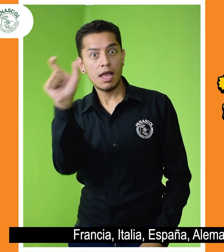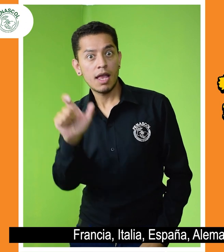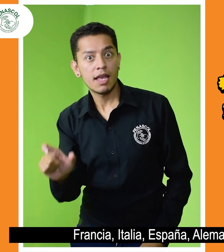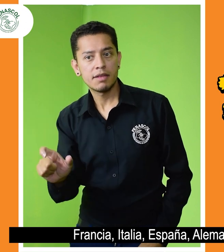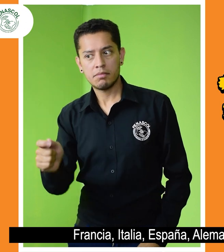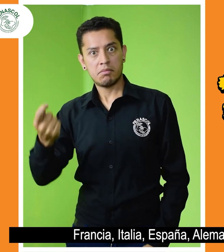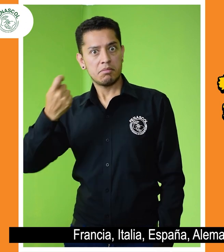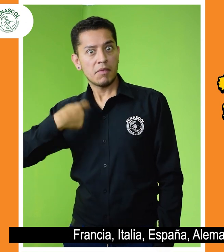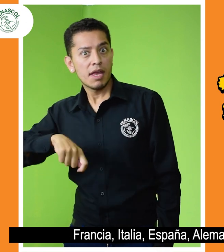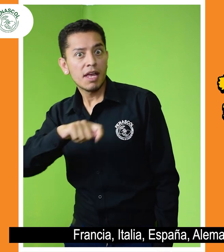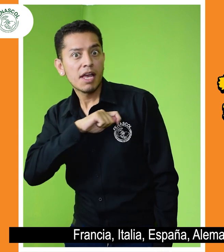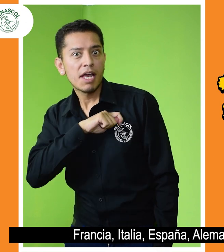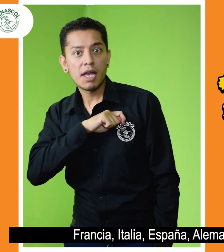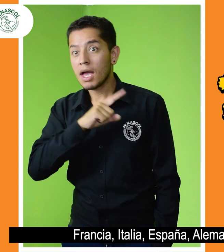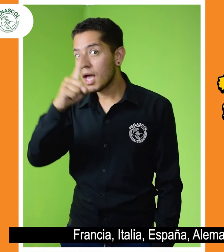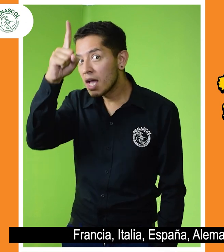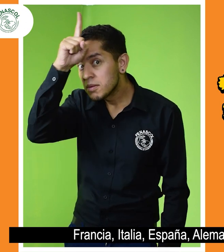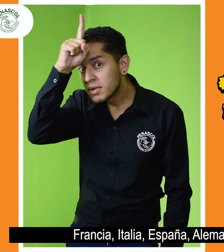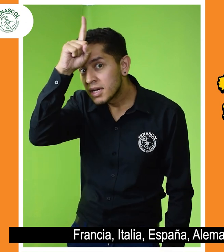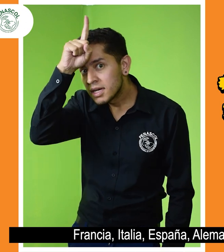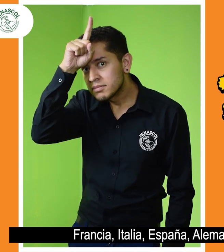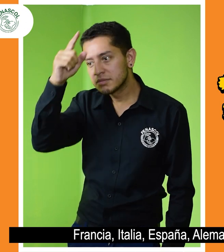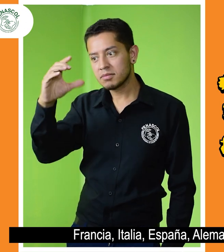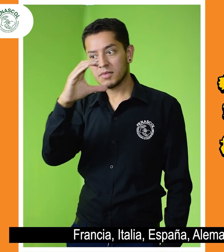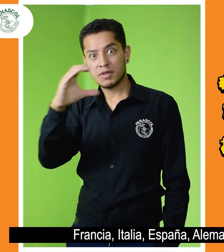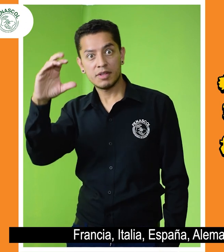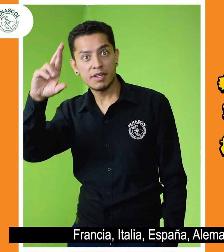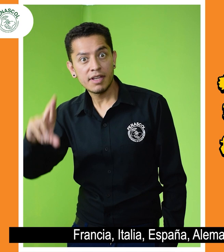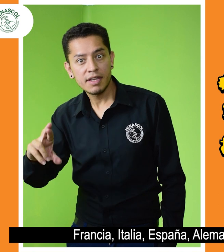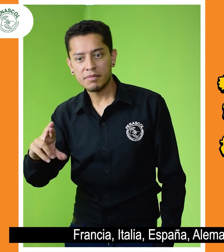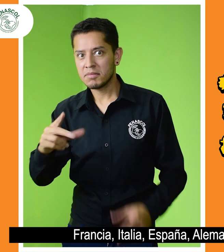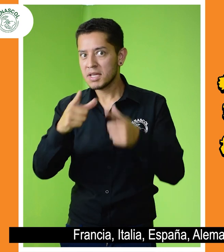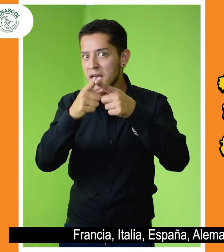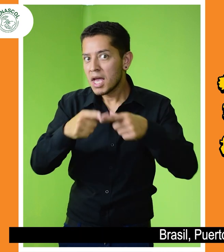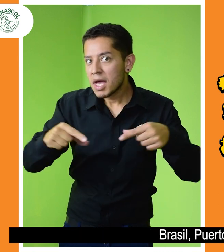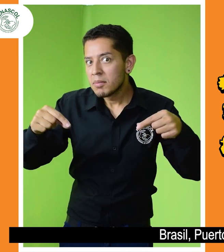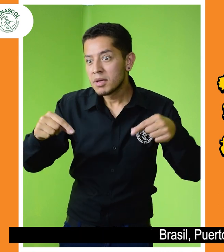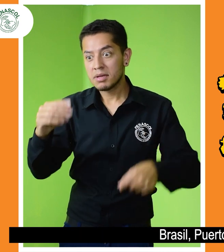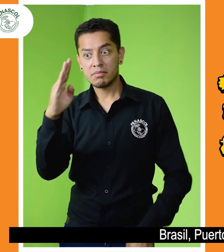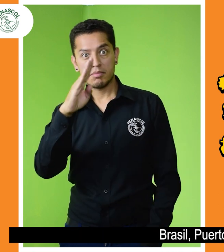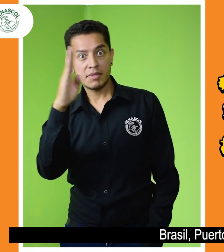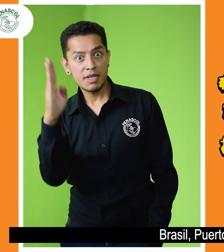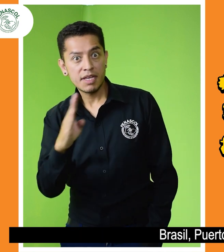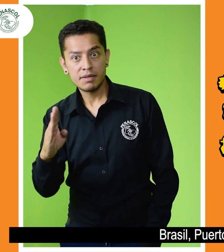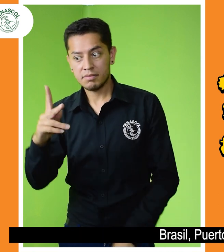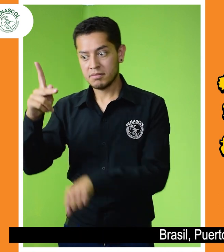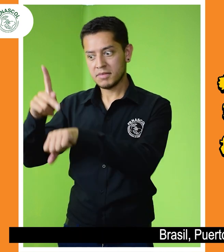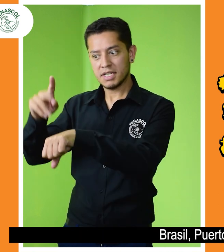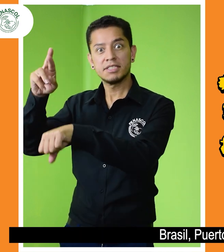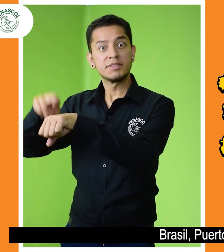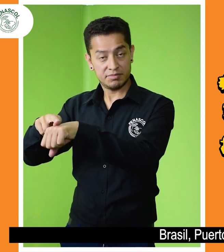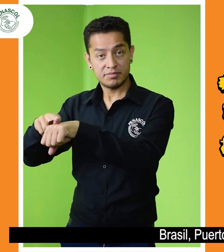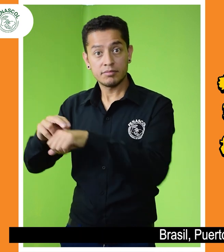Italia, España, Alemania, Costa Rica, Japón, Brasil, Puerto Rico.